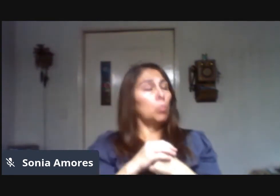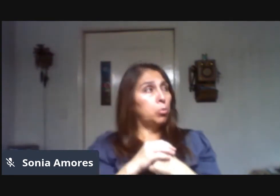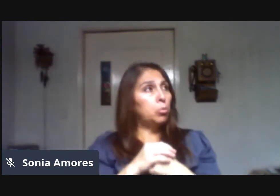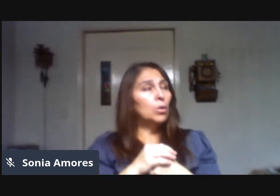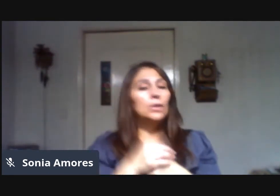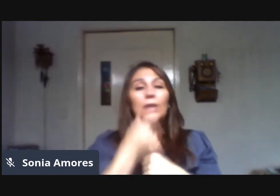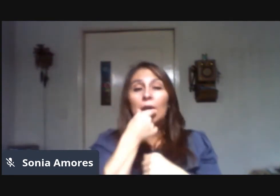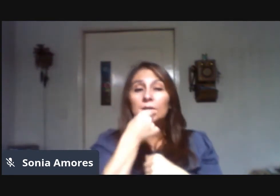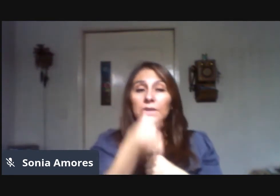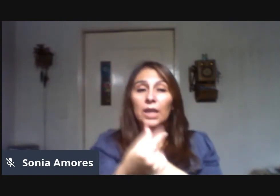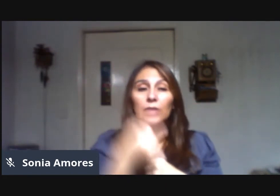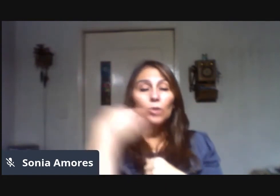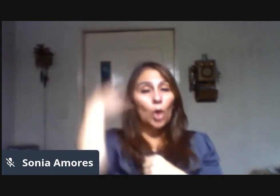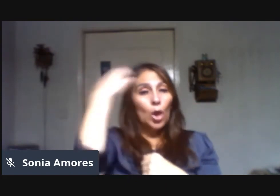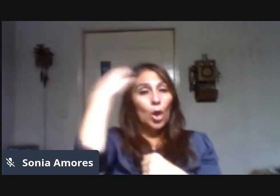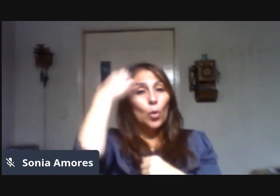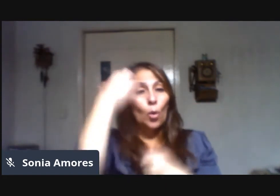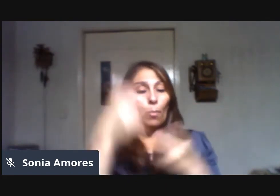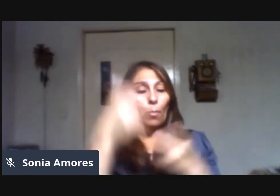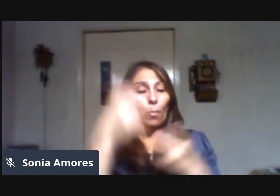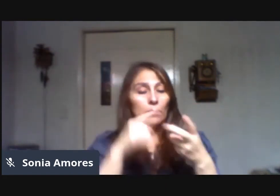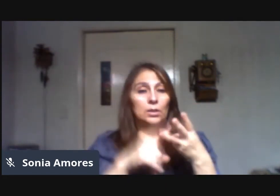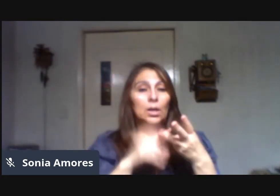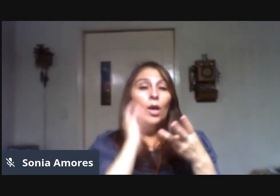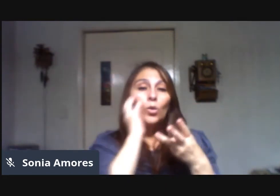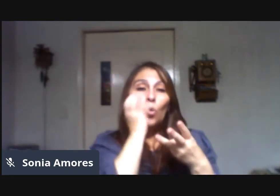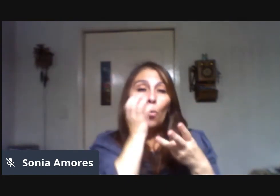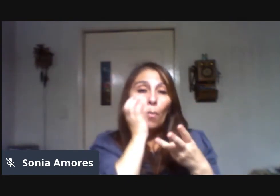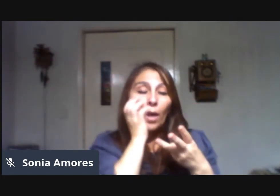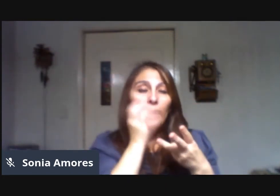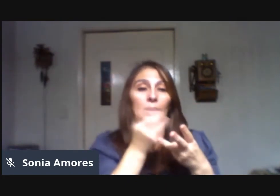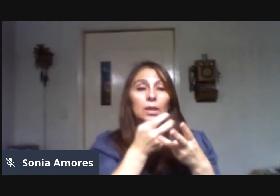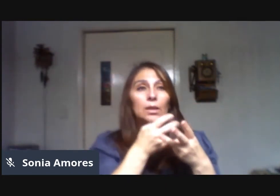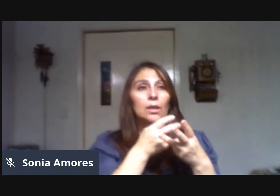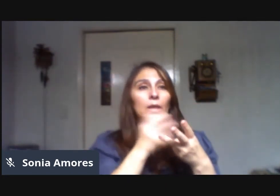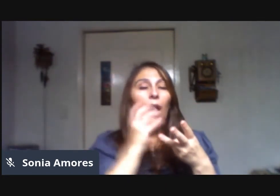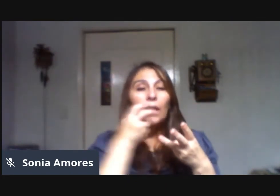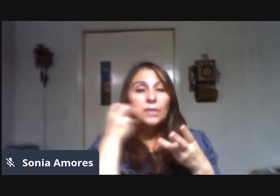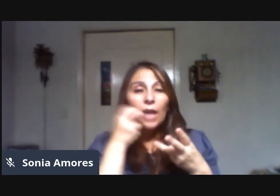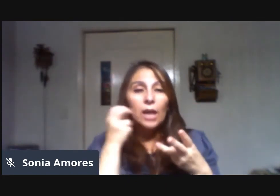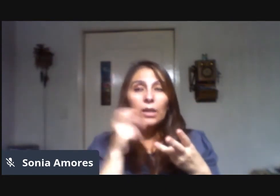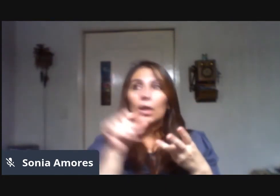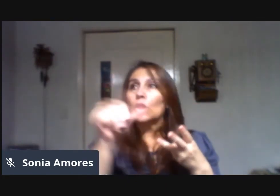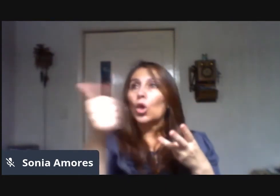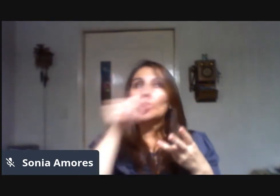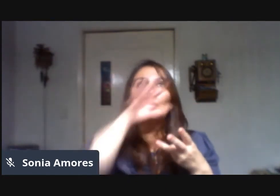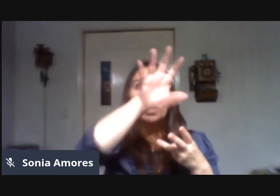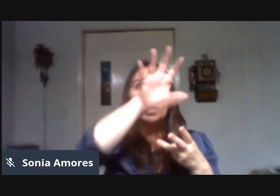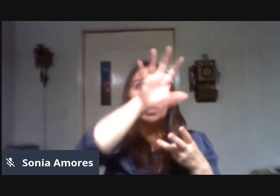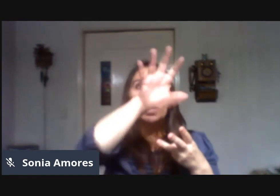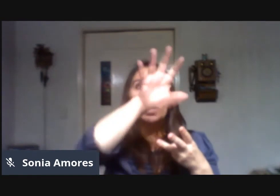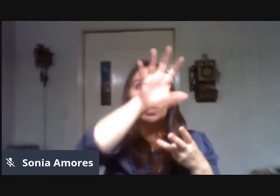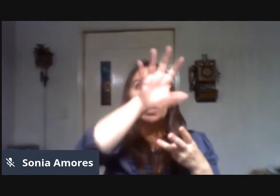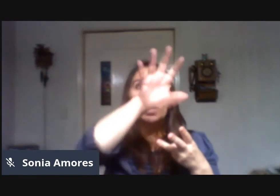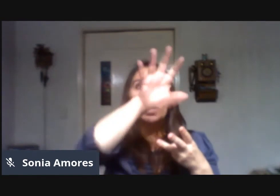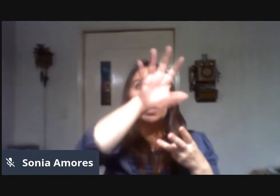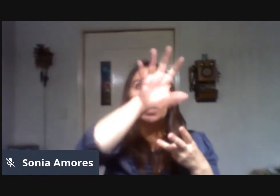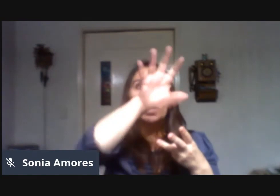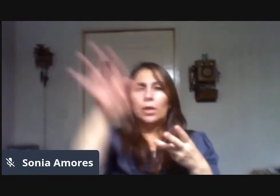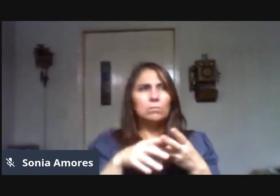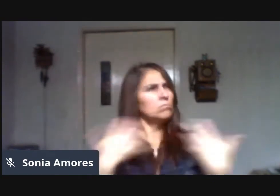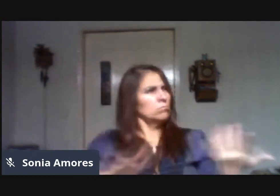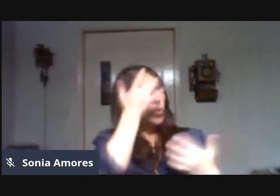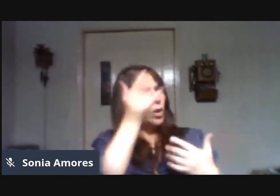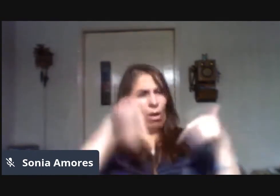los tomates de tal parte, la carne de tal parte, cuando realmente aquí la podemos producir. Entonces creo que hay que